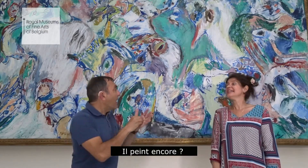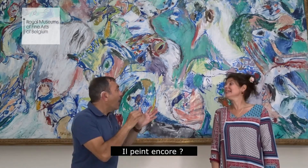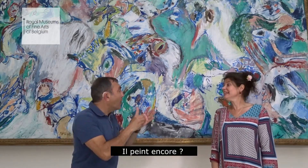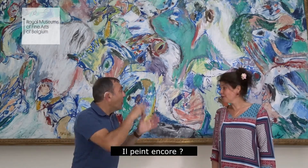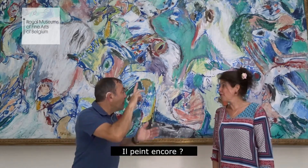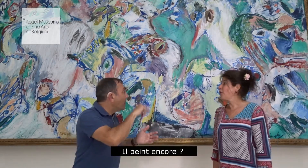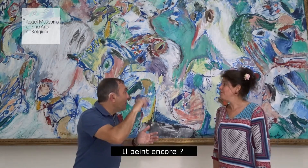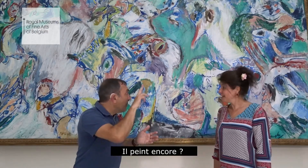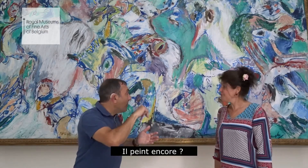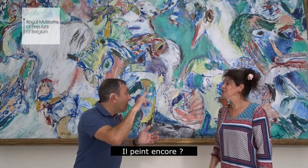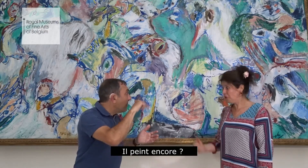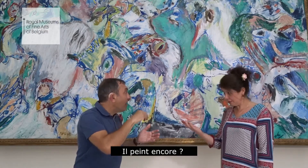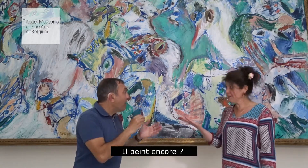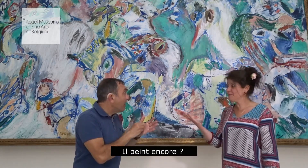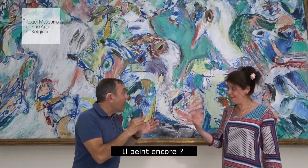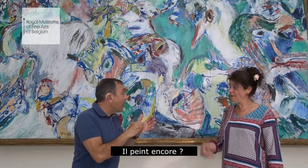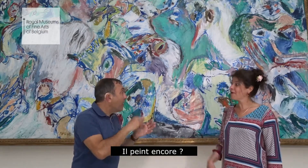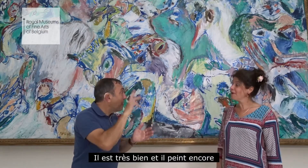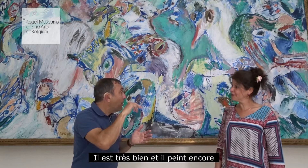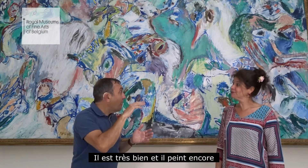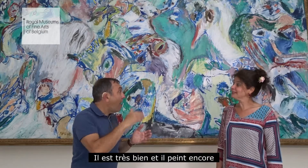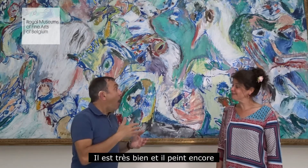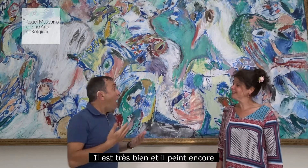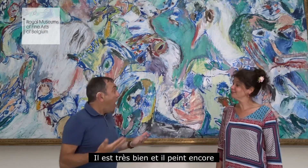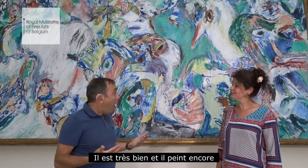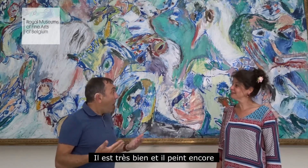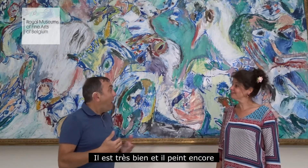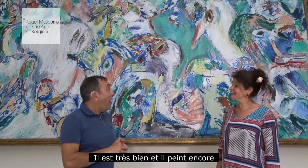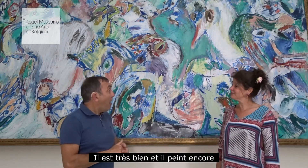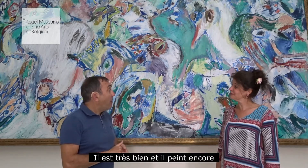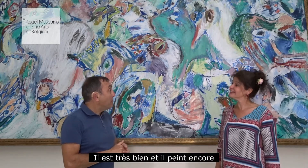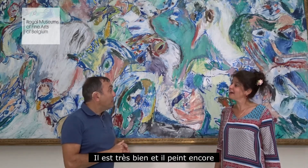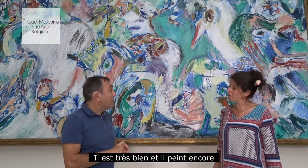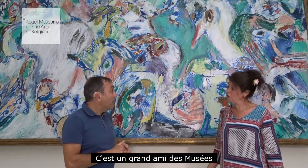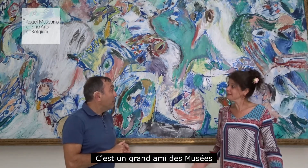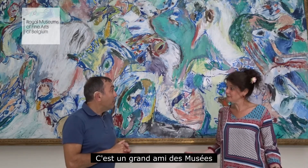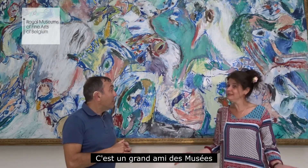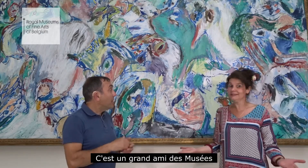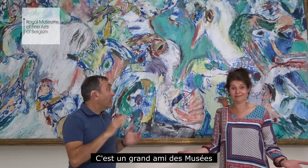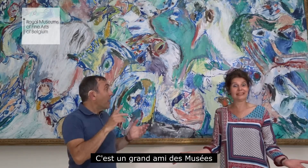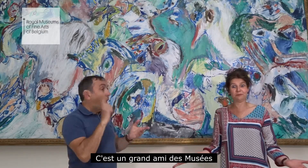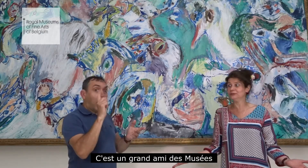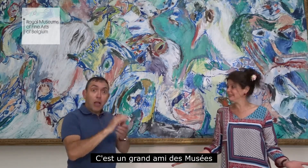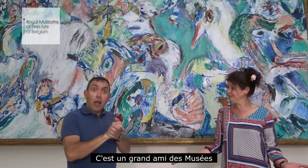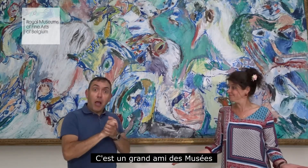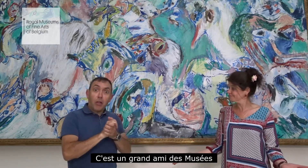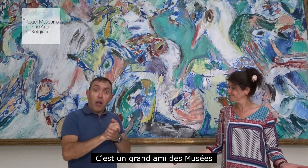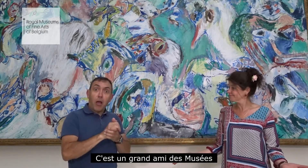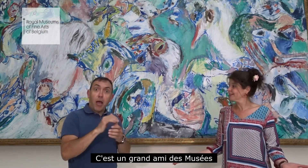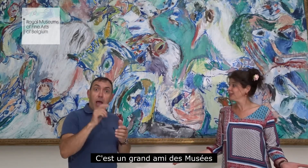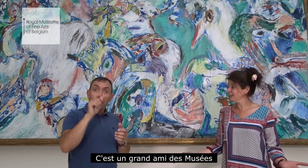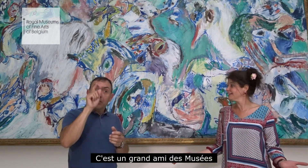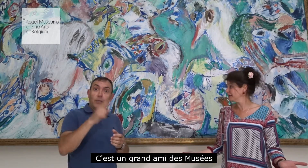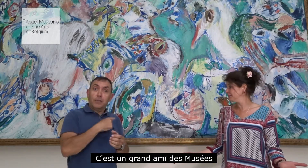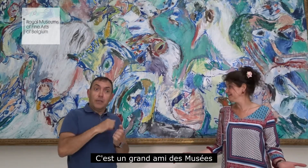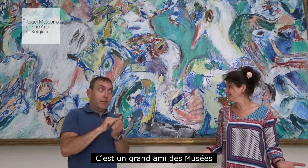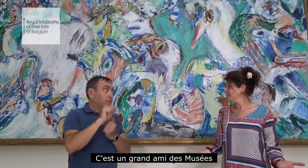Il est encore bien vivant et il peint encore, tout à fait, tu as tout à fait raison, c'est un grand ami des musées et un ami